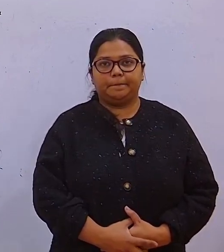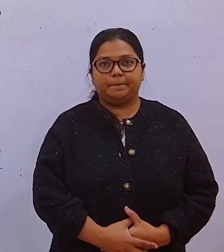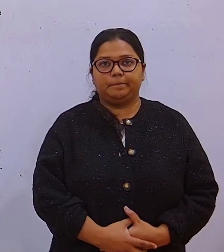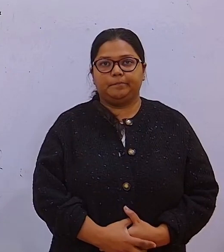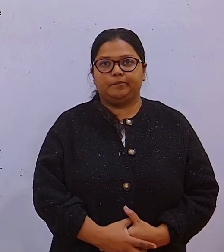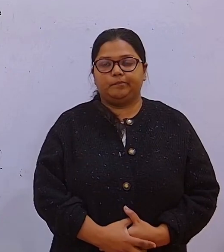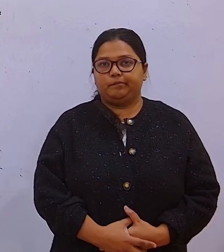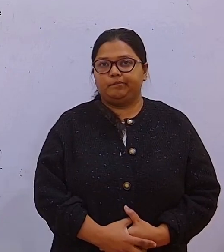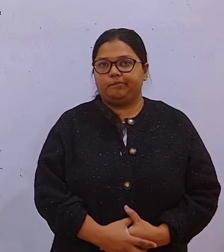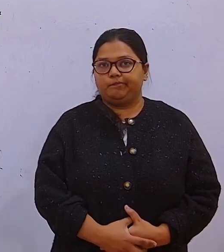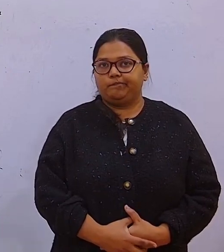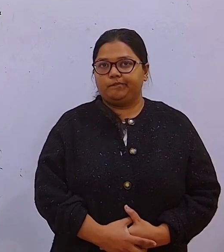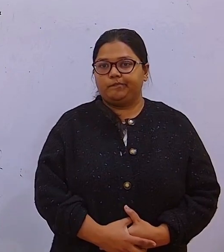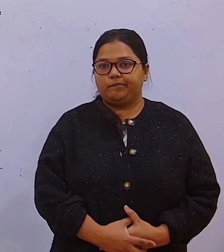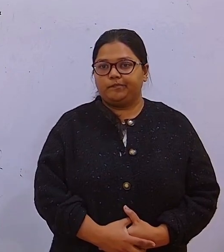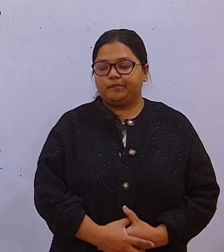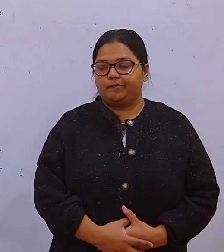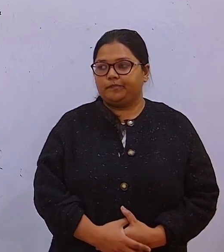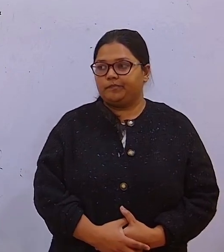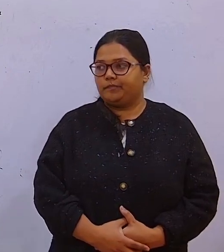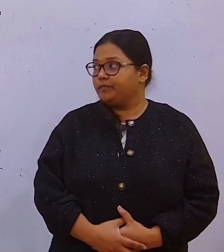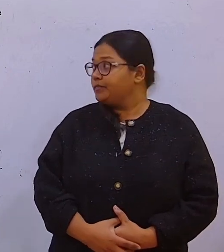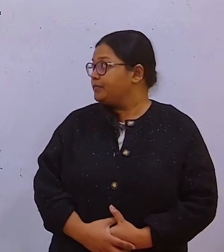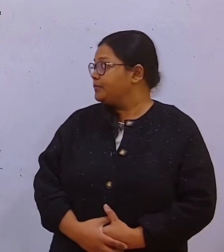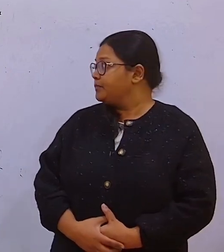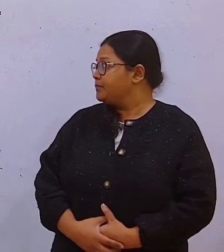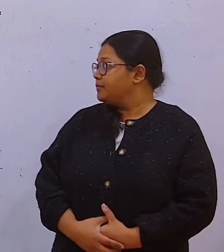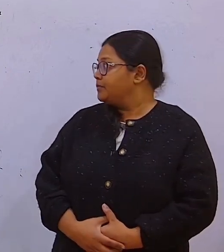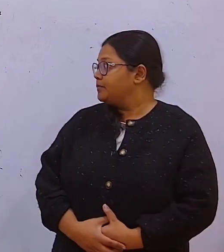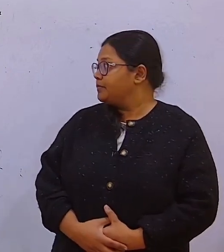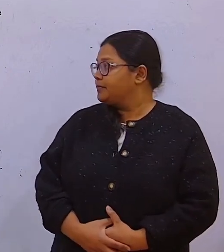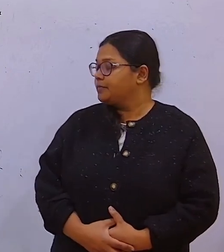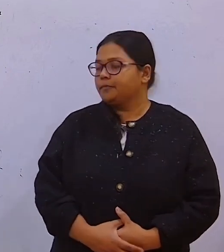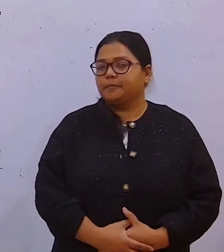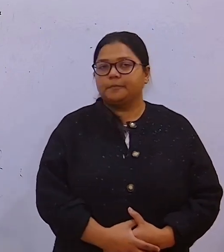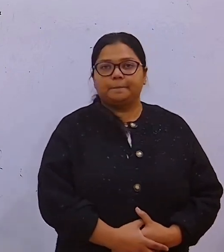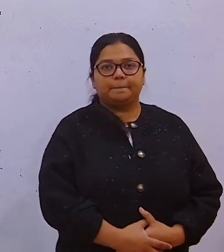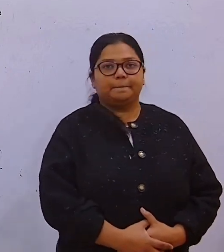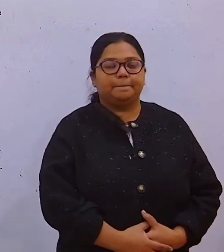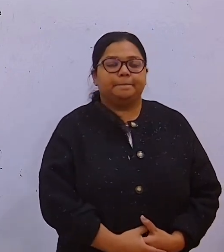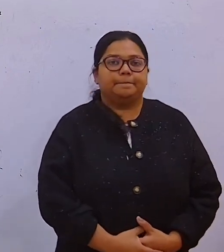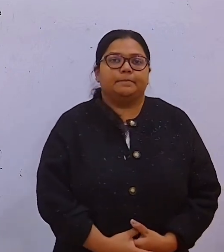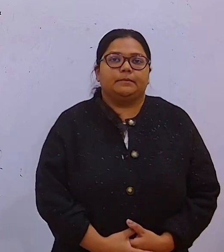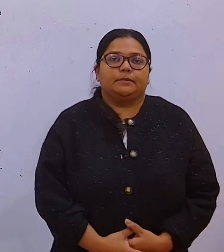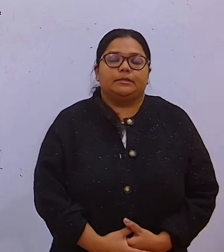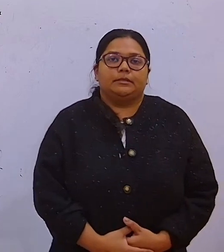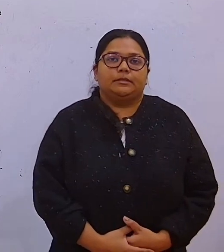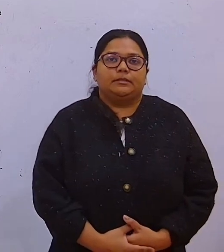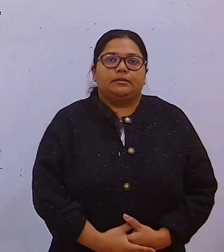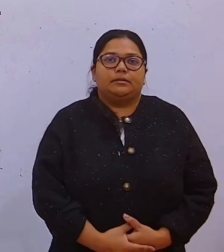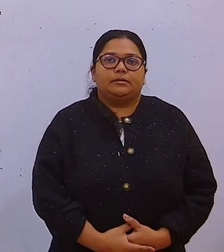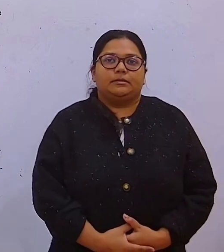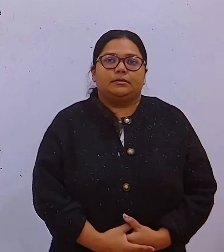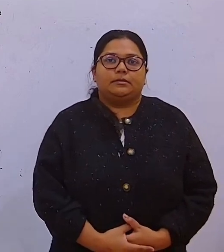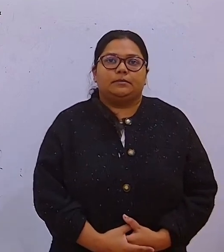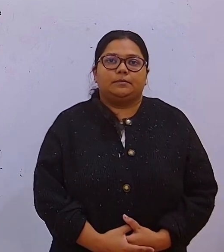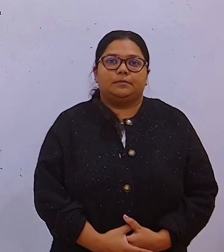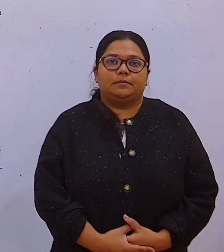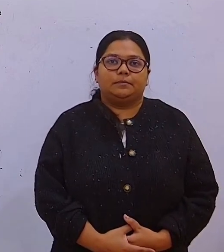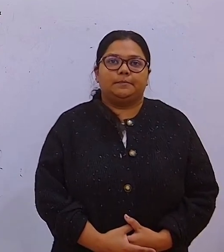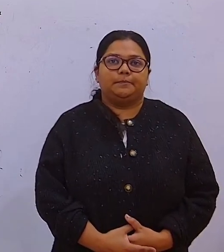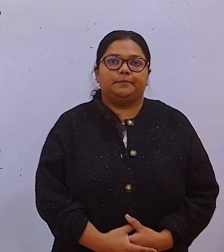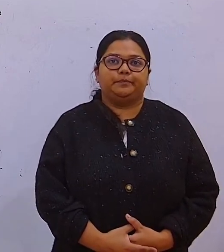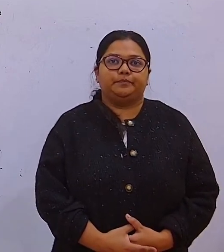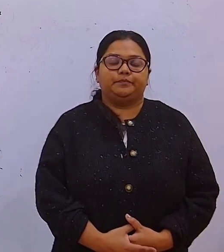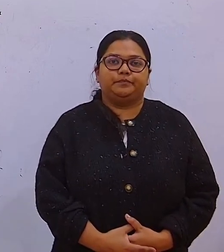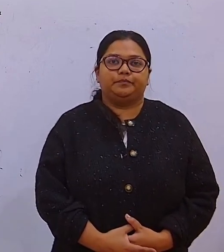इंग्लिश में लिखना ना। अब अ मीन सिंपल ए, है ना, ए। फिर स्पेलिंग